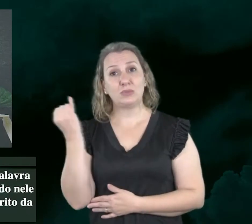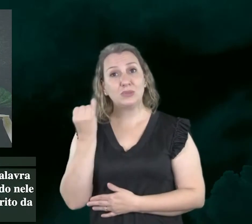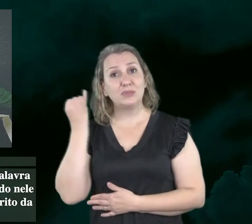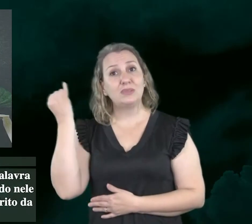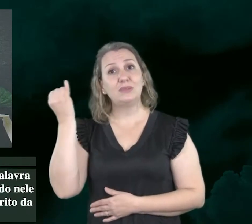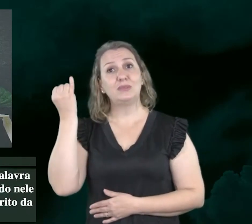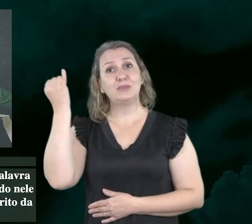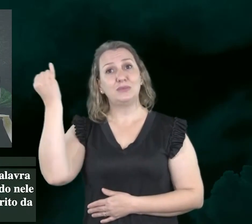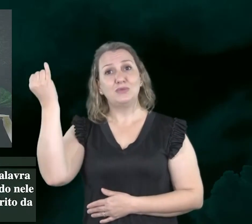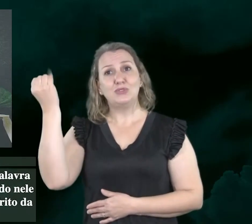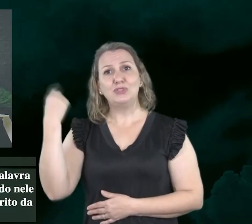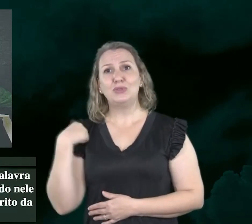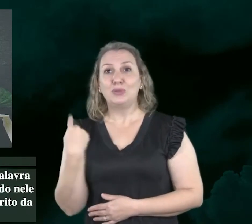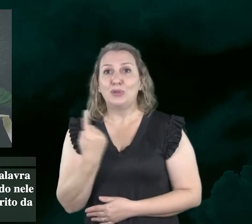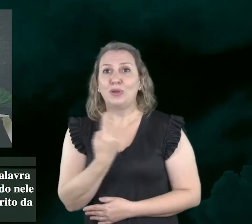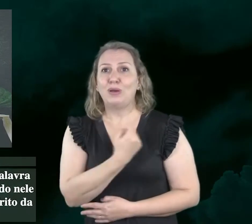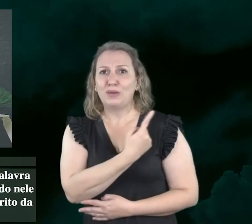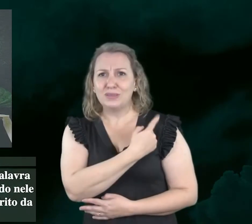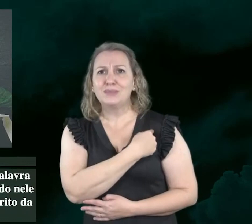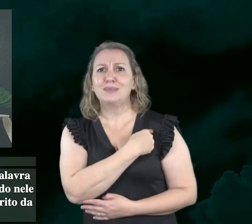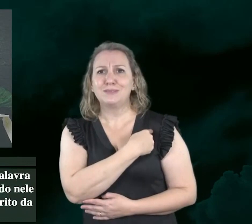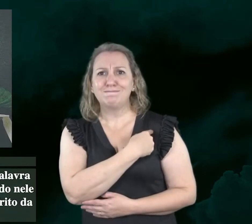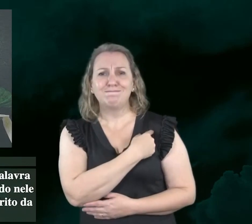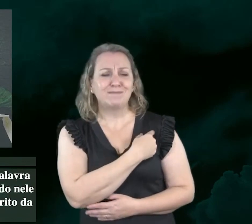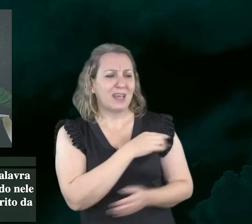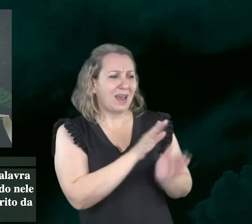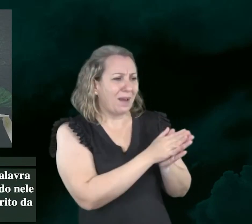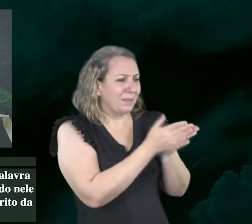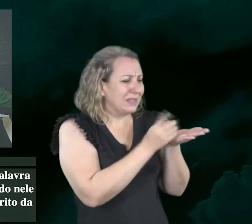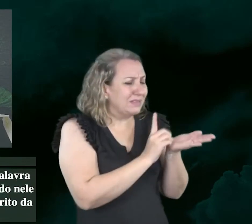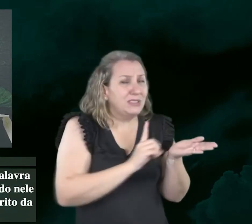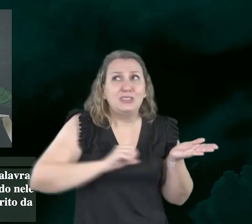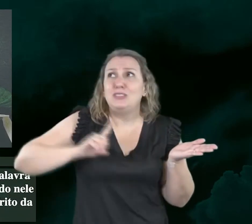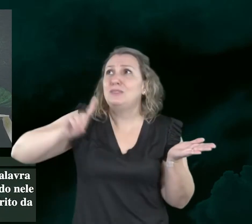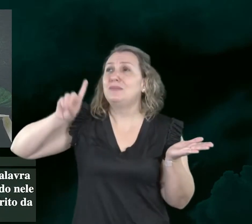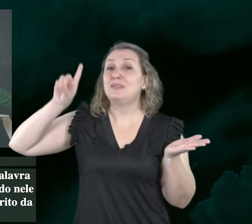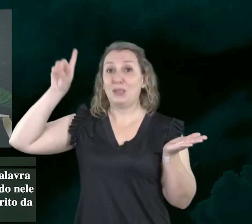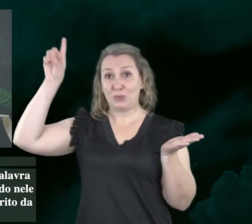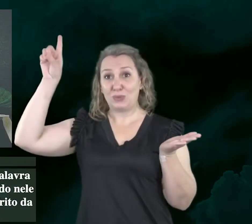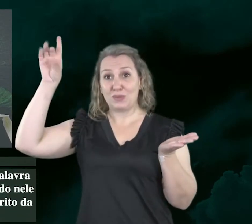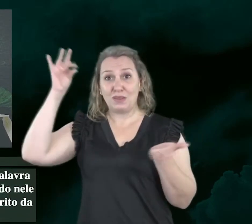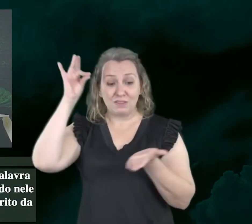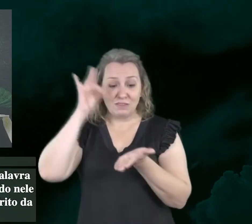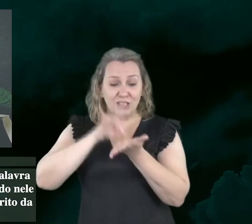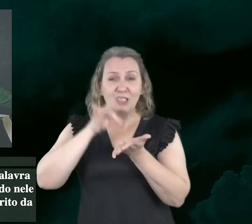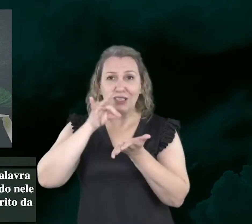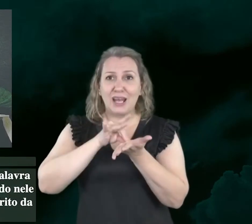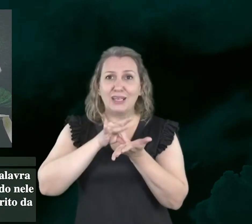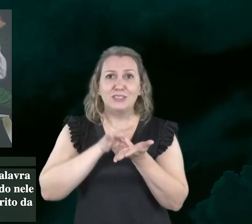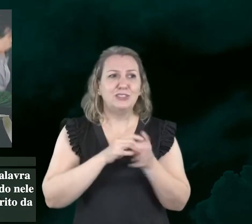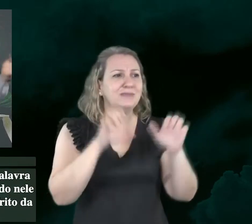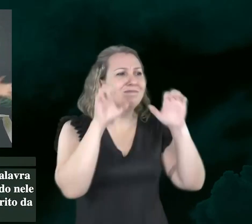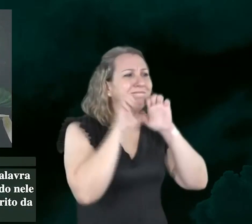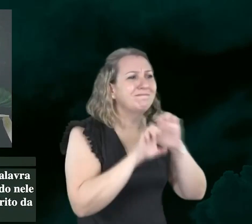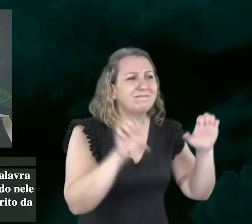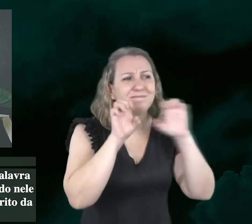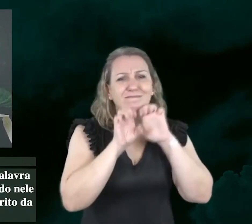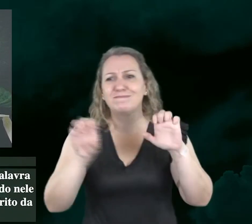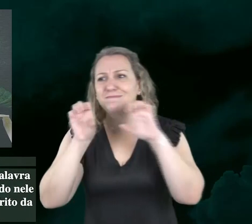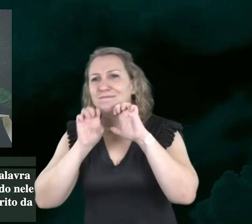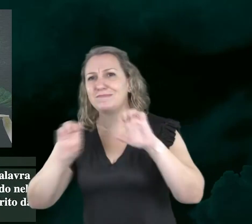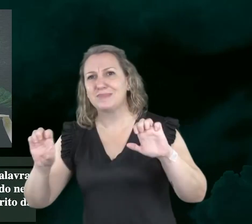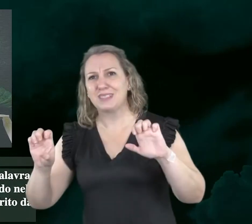Essa palavra que nós levamos, irmãos, é a palavra da verdade. Não é um monte de doutrinas que nós